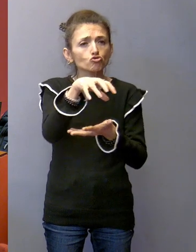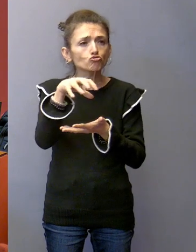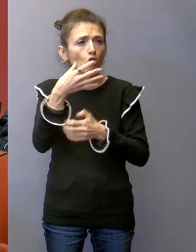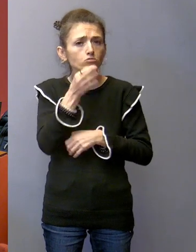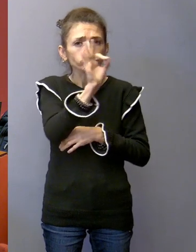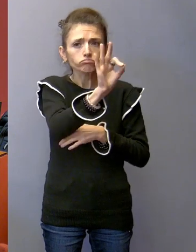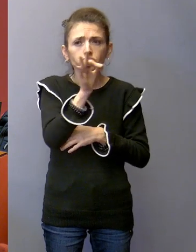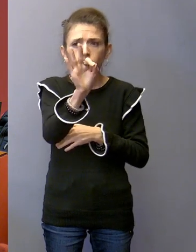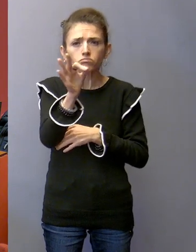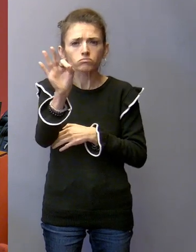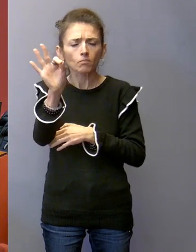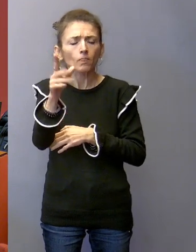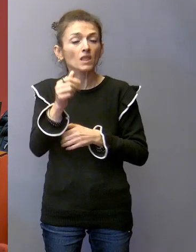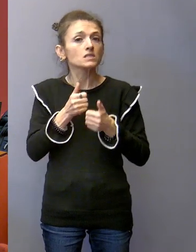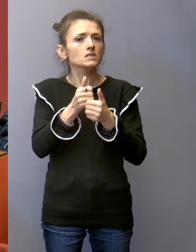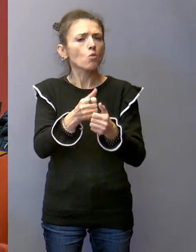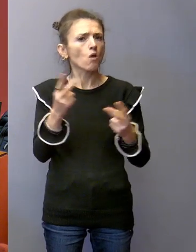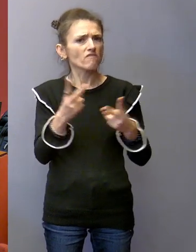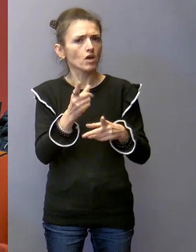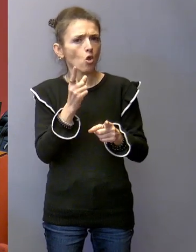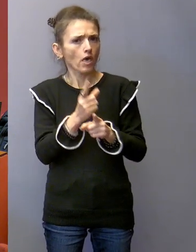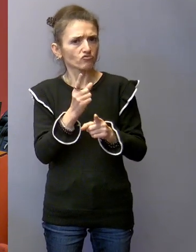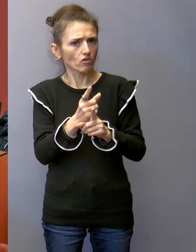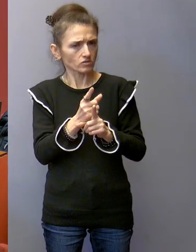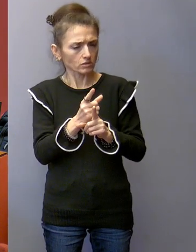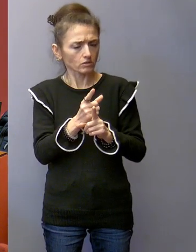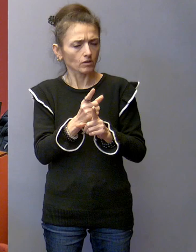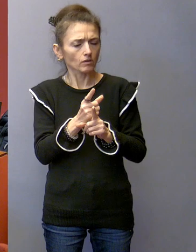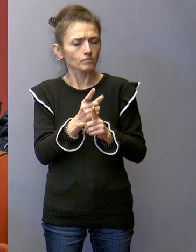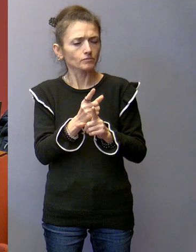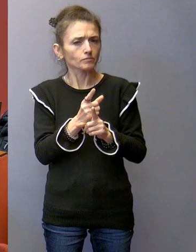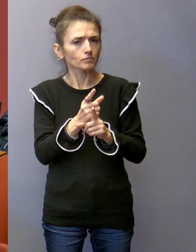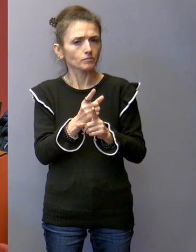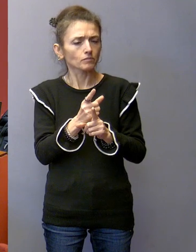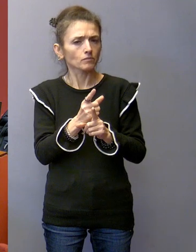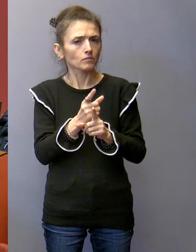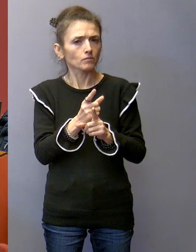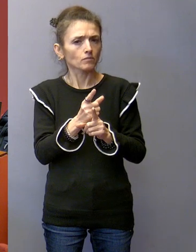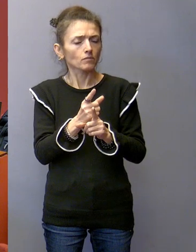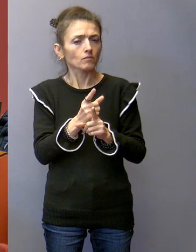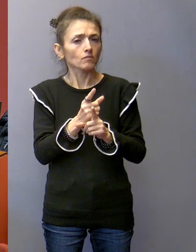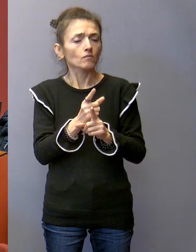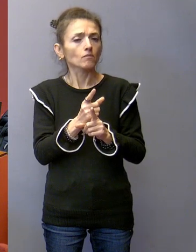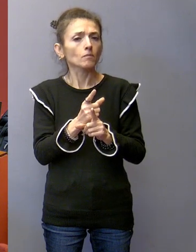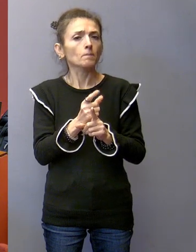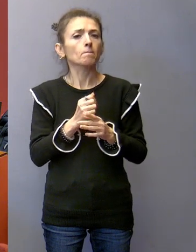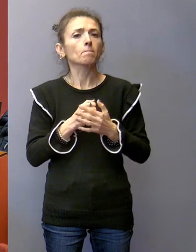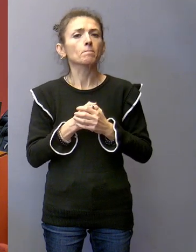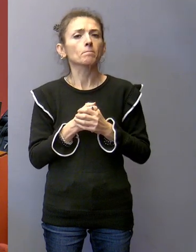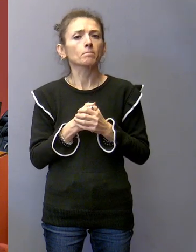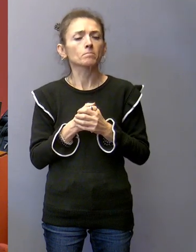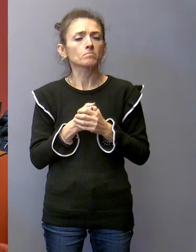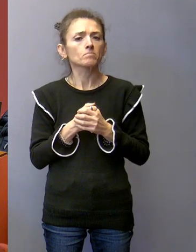rapporto delle reali necessità ampliando quindi le opportunità di intervento ma non mancherà e rispetto a questo dato mi assumo senza